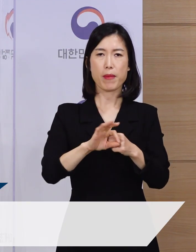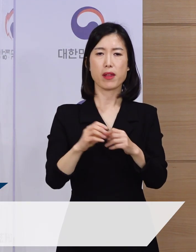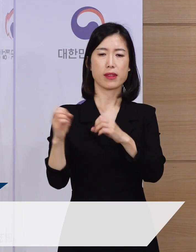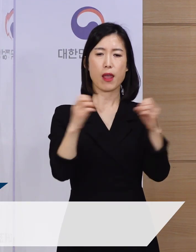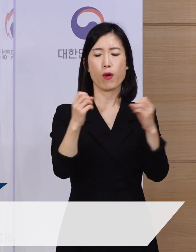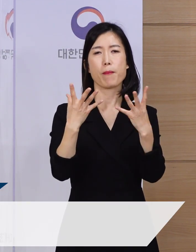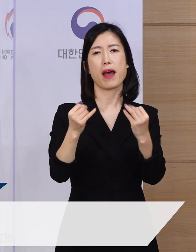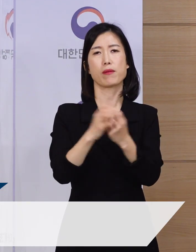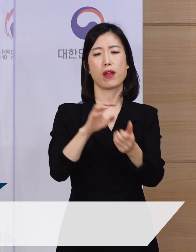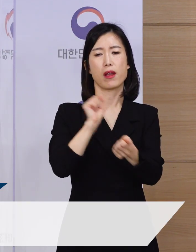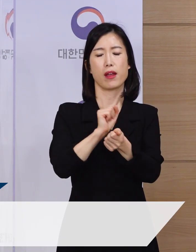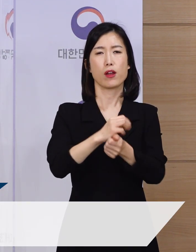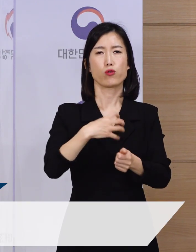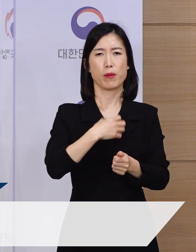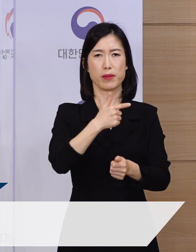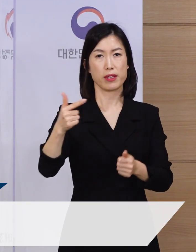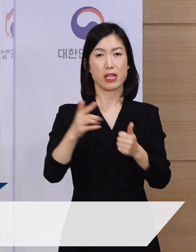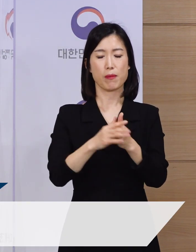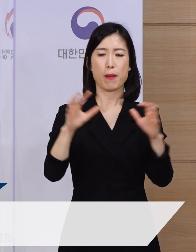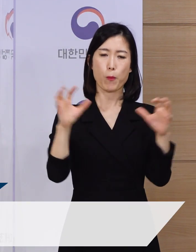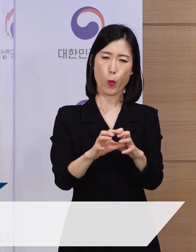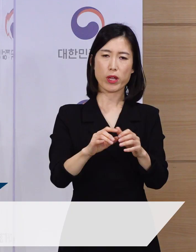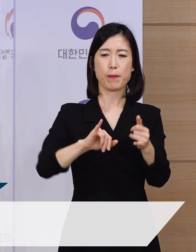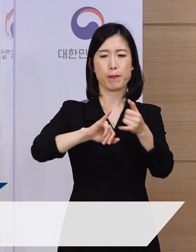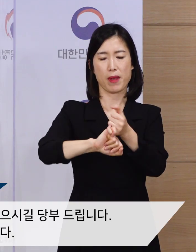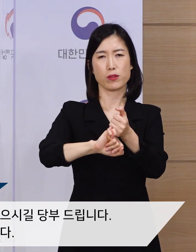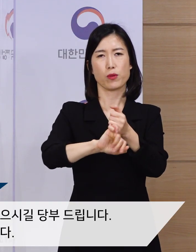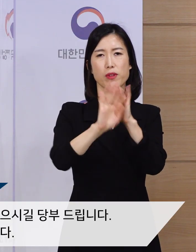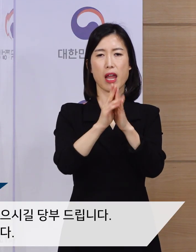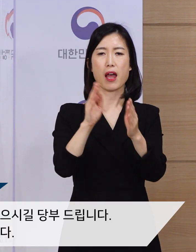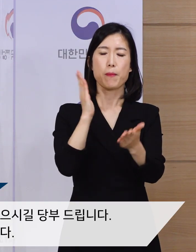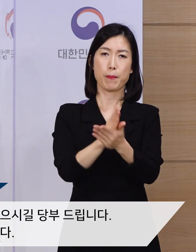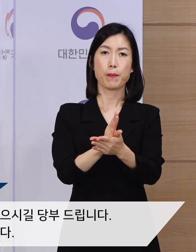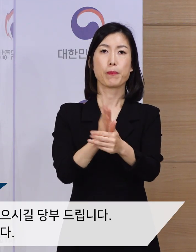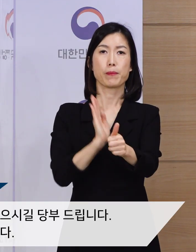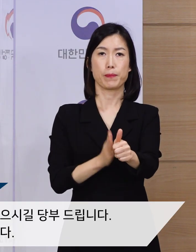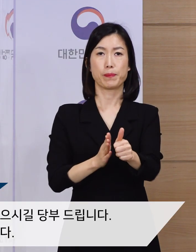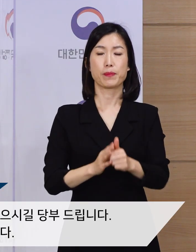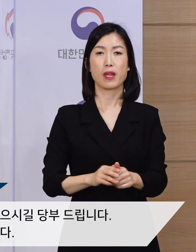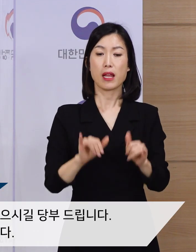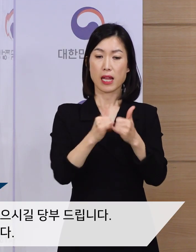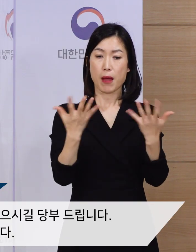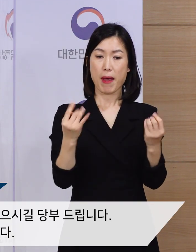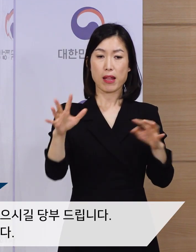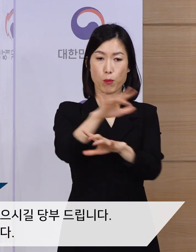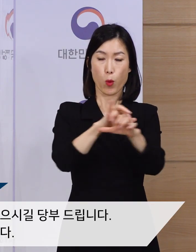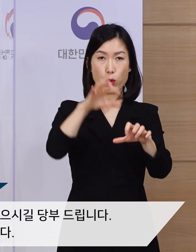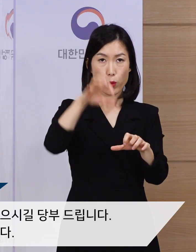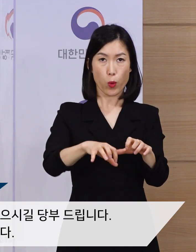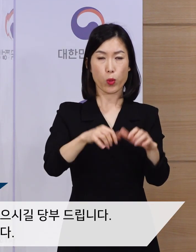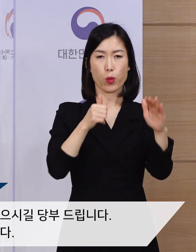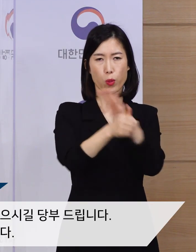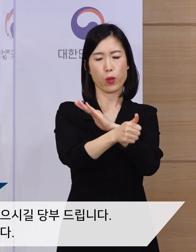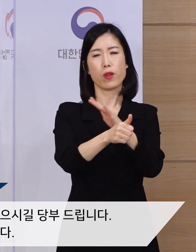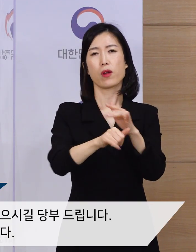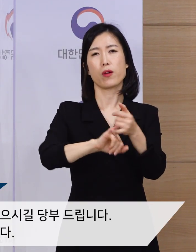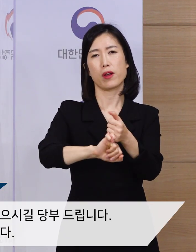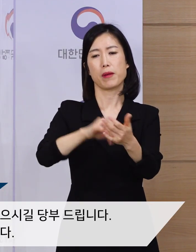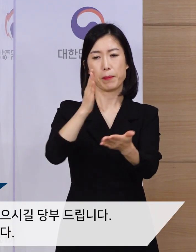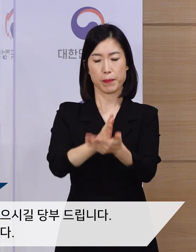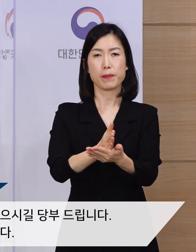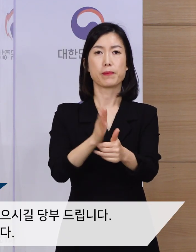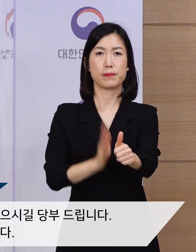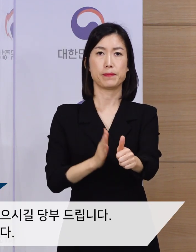약속은 최대한 자제해 주시기 바랍니다. 많은 사람이 모이는 다중이용시설은 방문하지